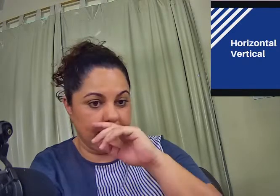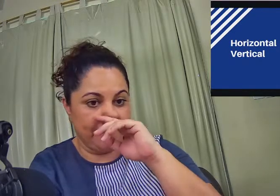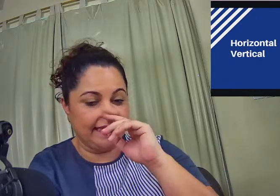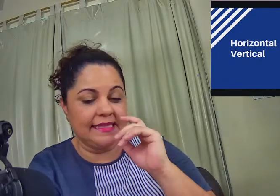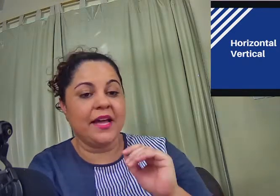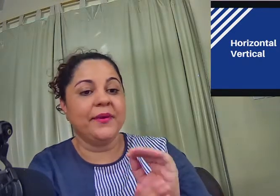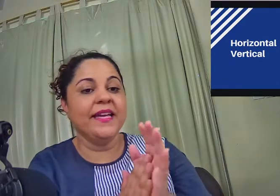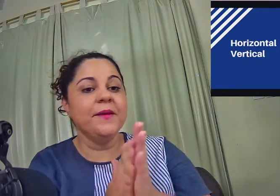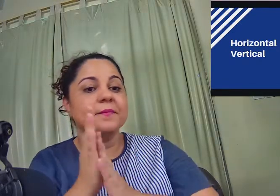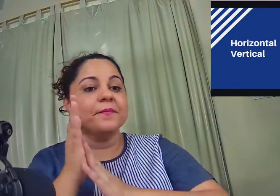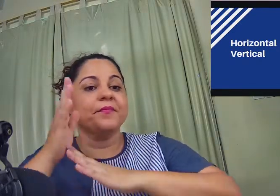Pensaram aí?